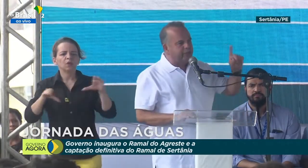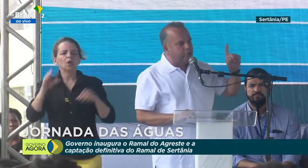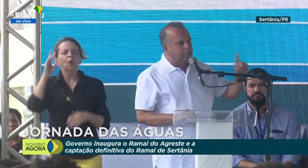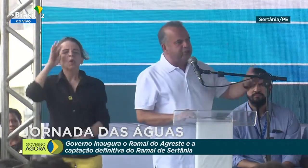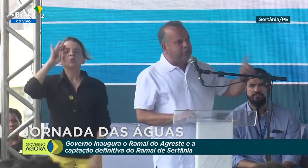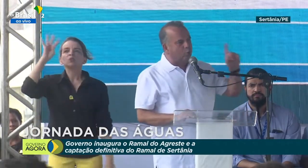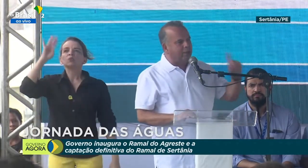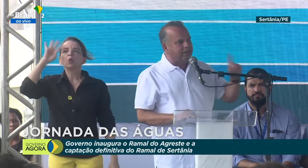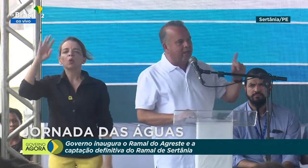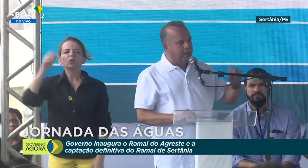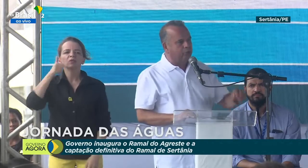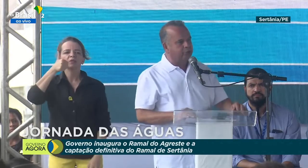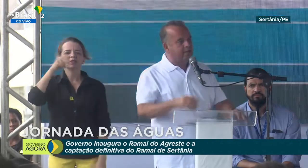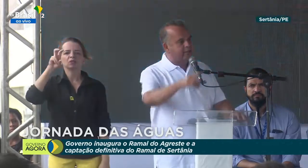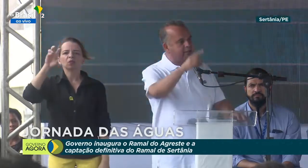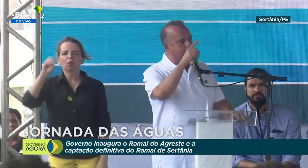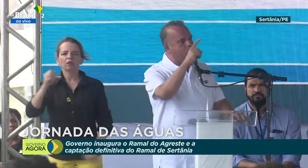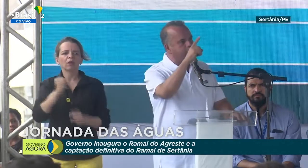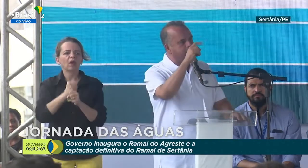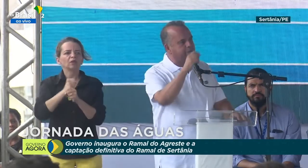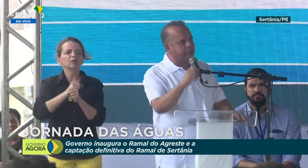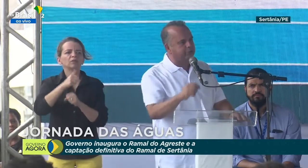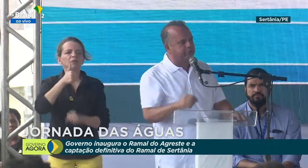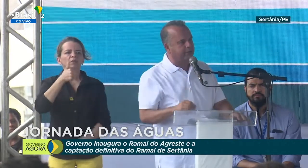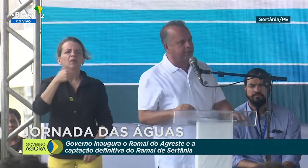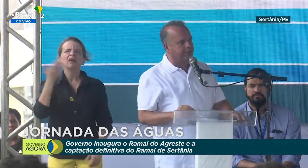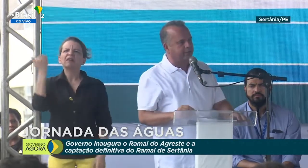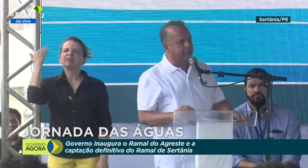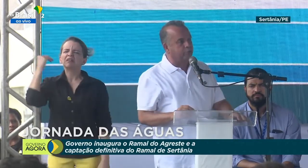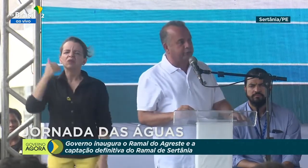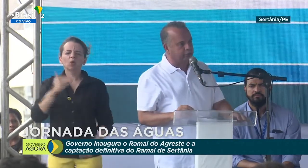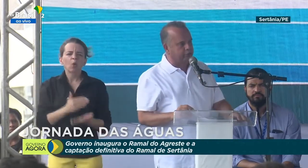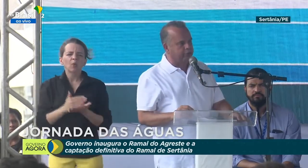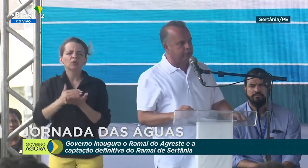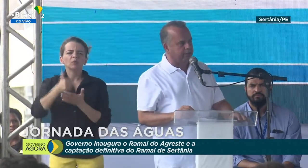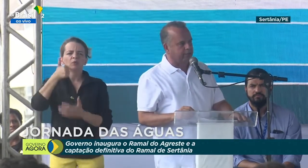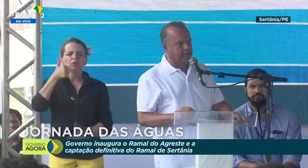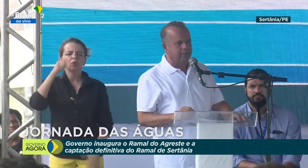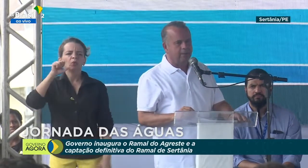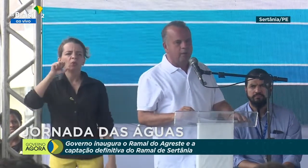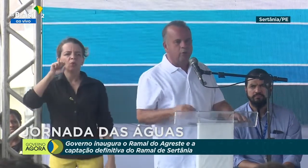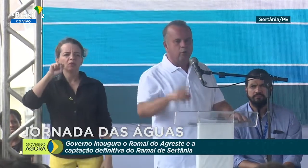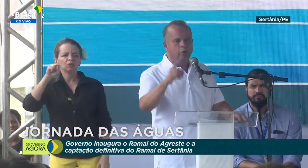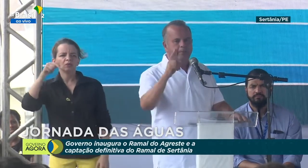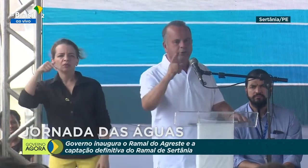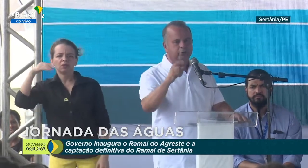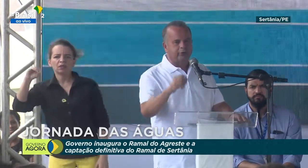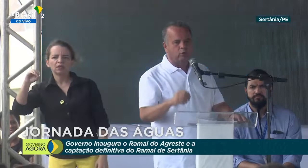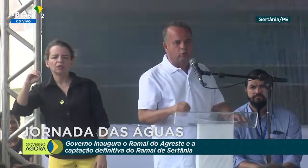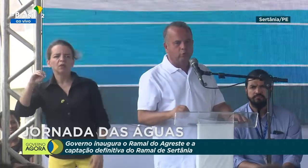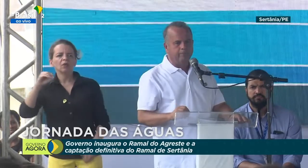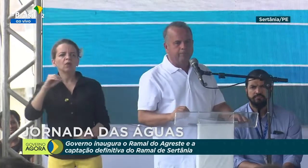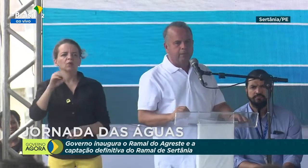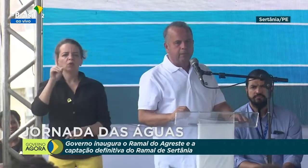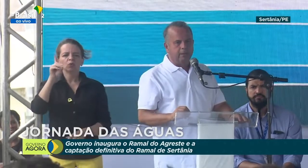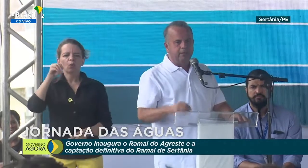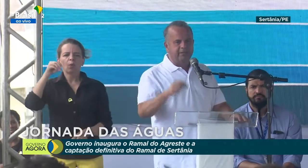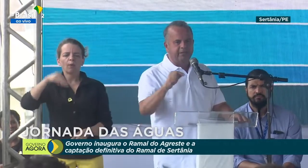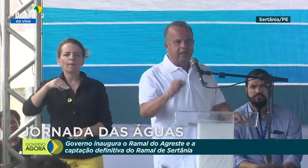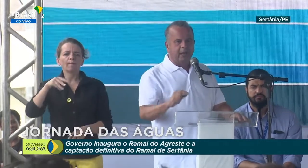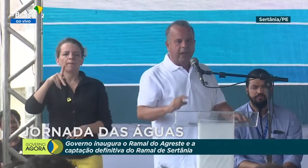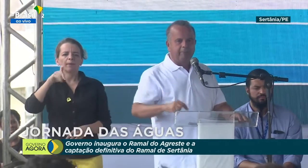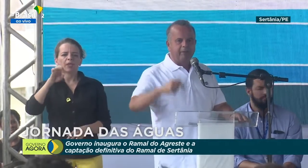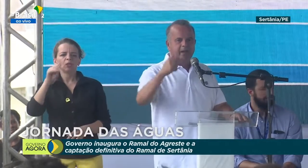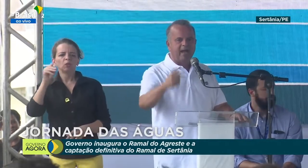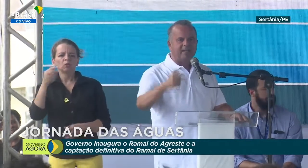de 150 anos, desde 1870, dos idos de 70, quando Dom Pedro II